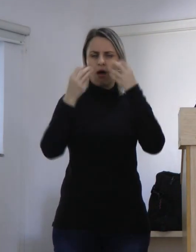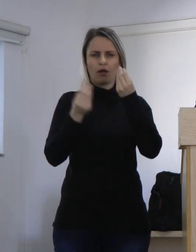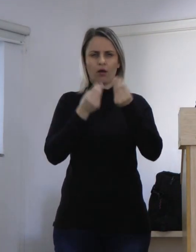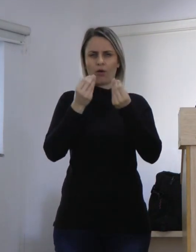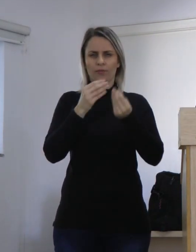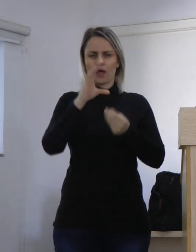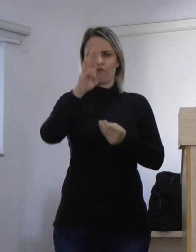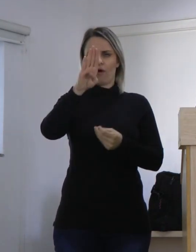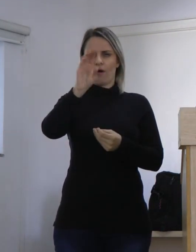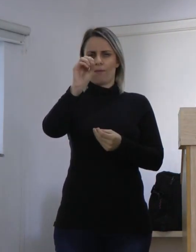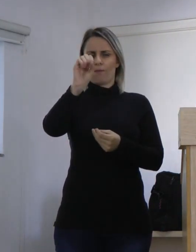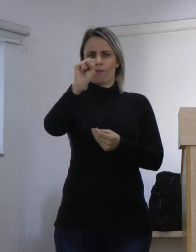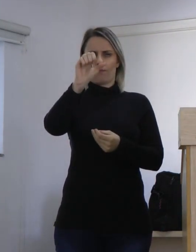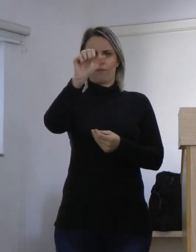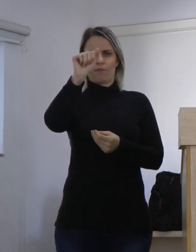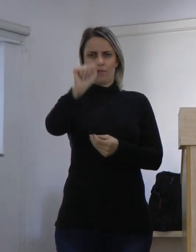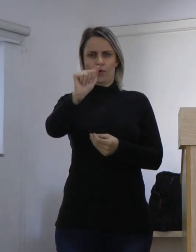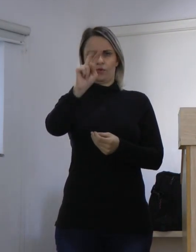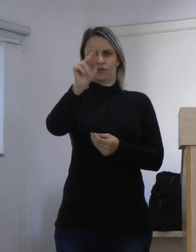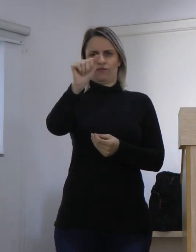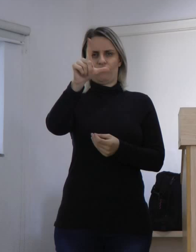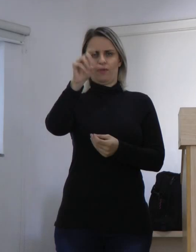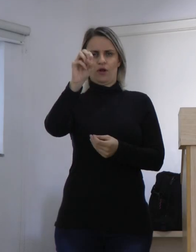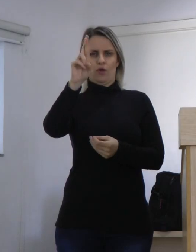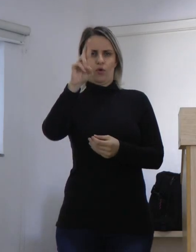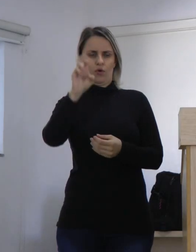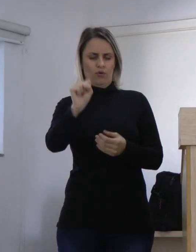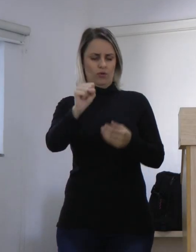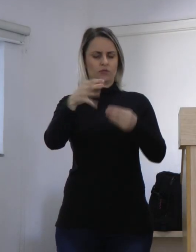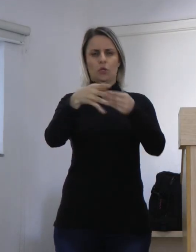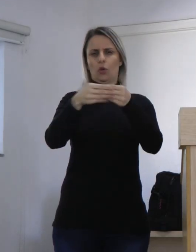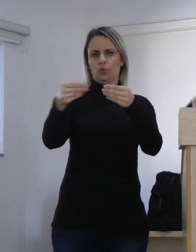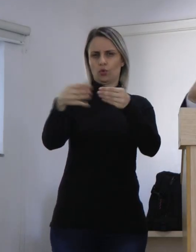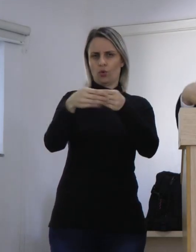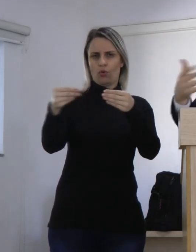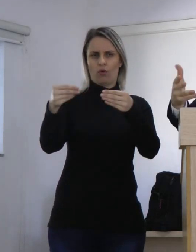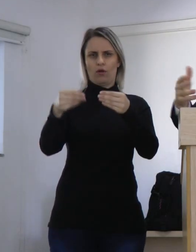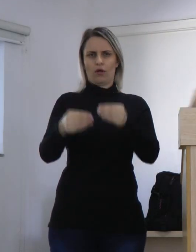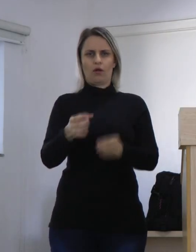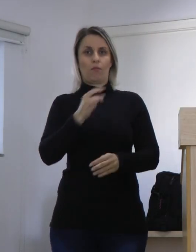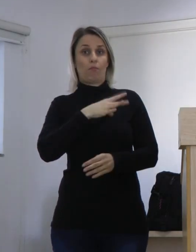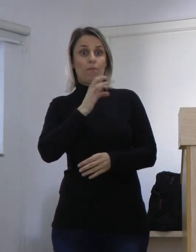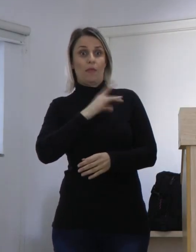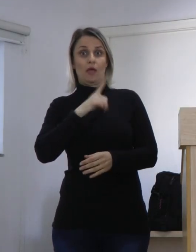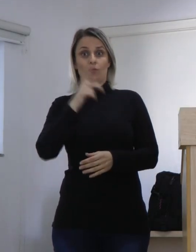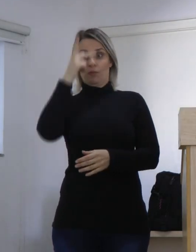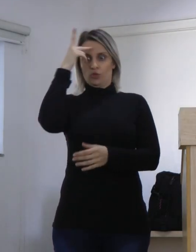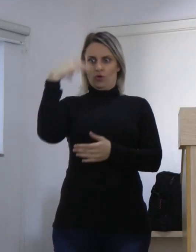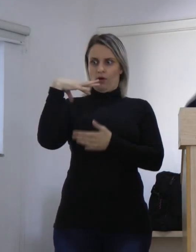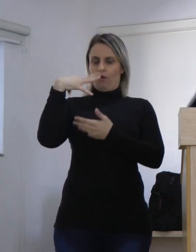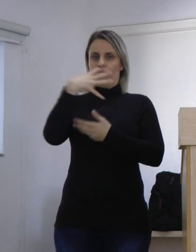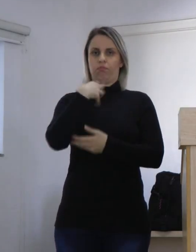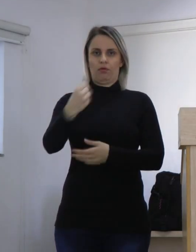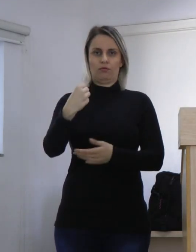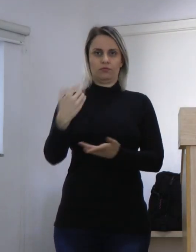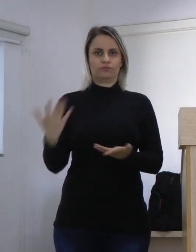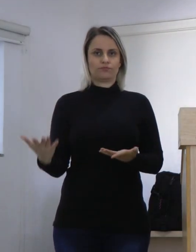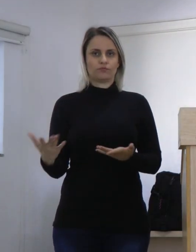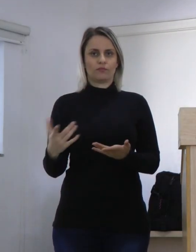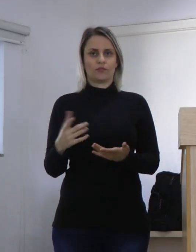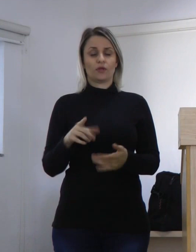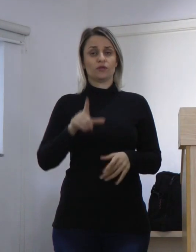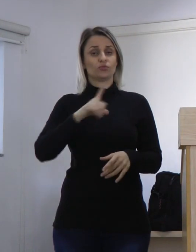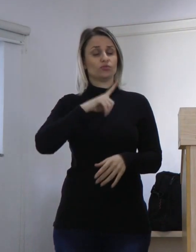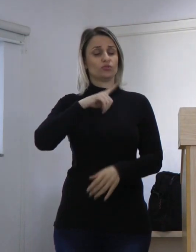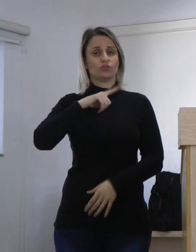de valores, com a cotação do dólar. Estavam com medo de sequestro. Estavam mais infelizes do que